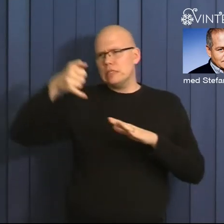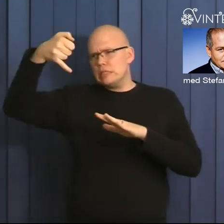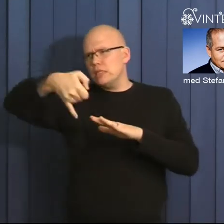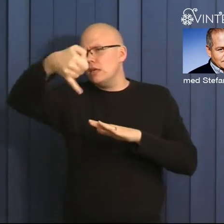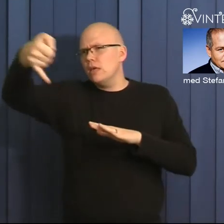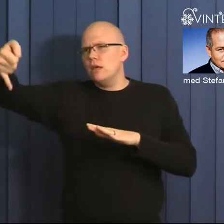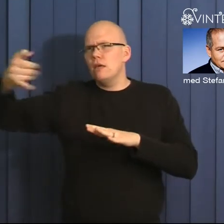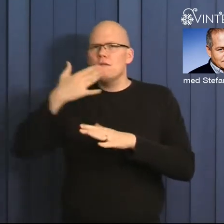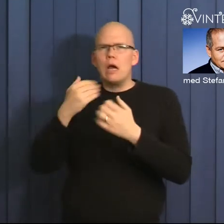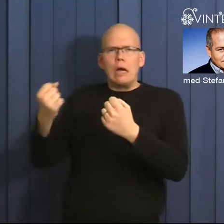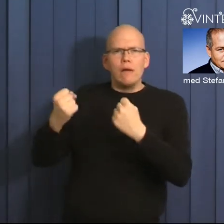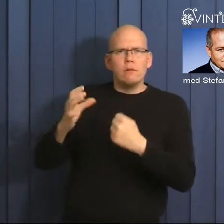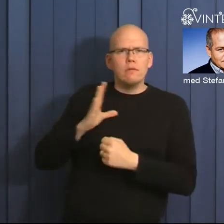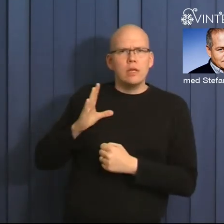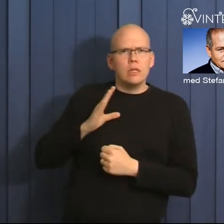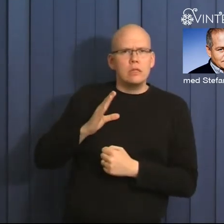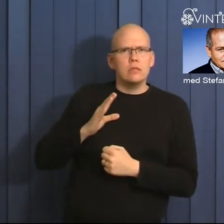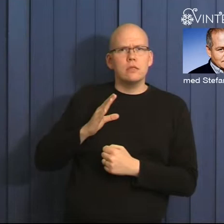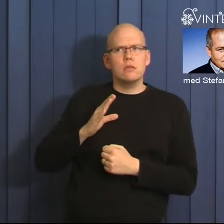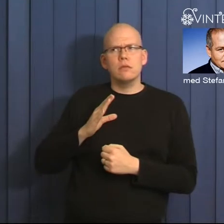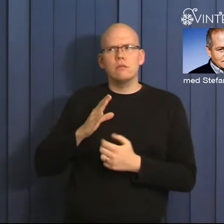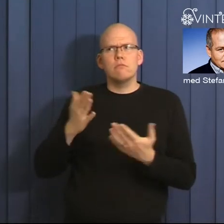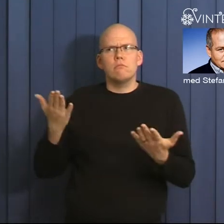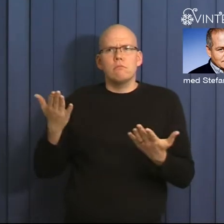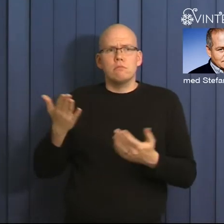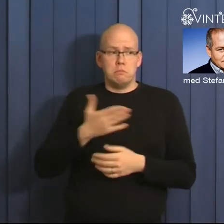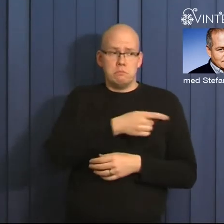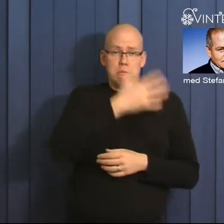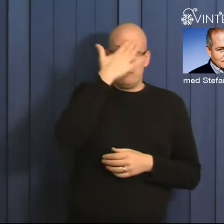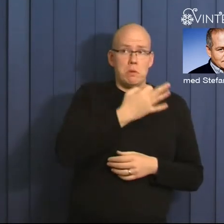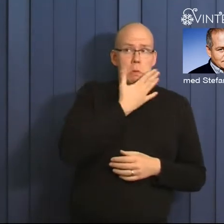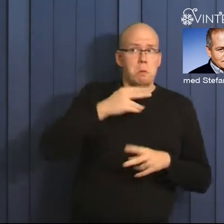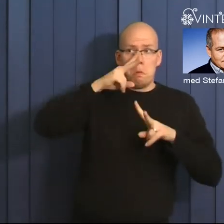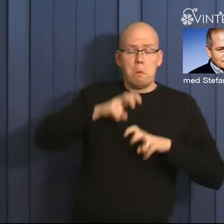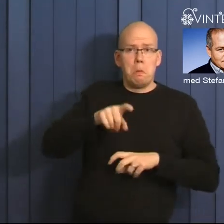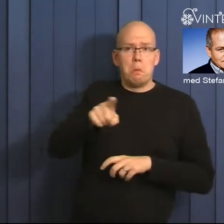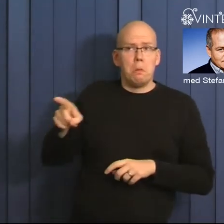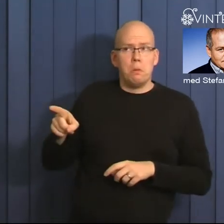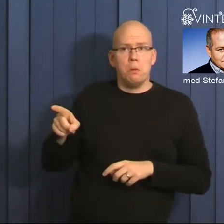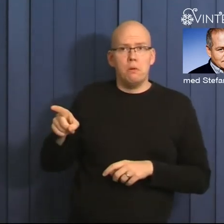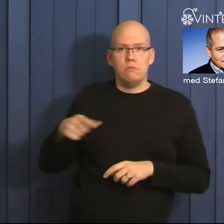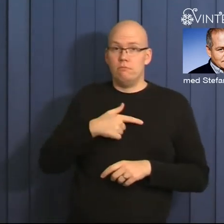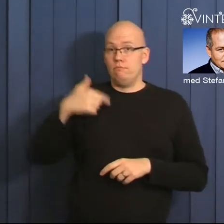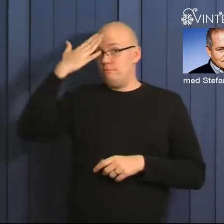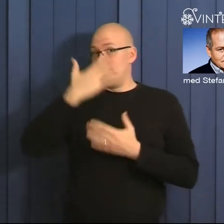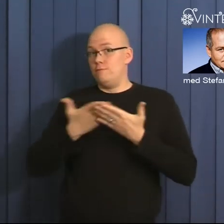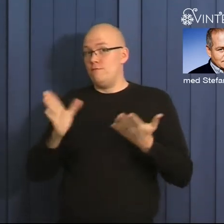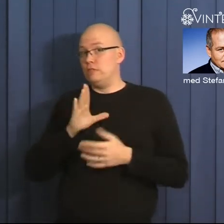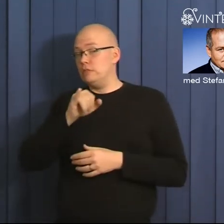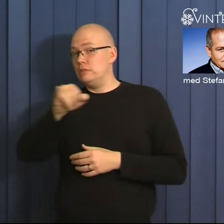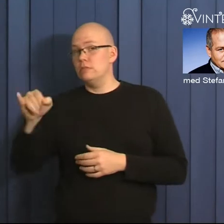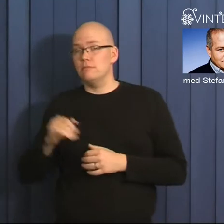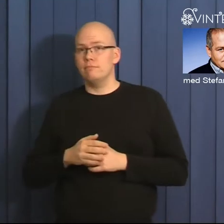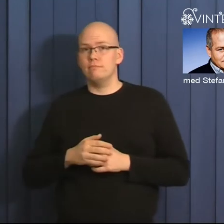ännu inte har kunnat studeras eller analyseras kan vi bara spekulera om i somras